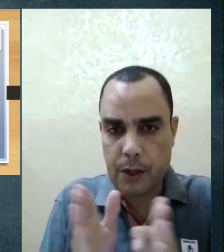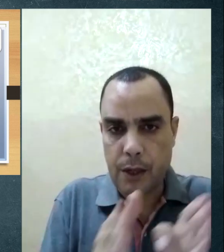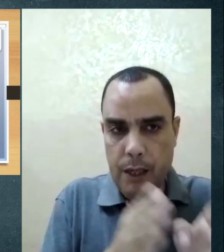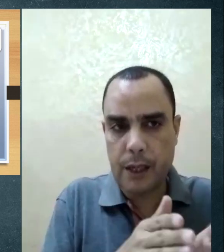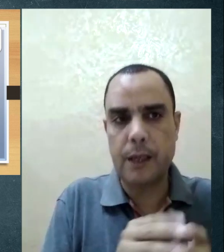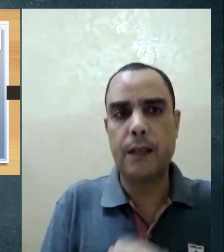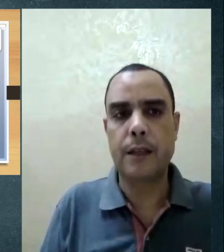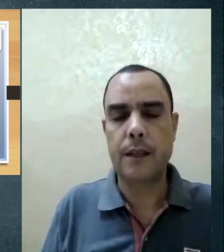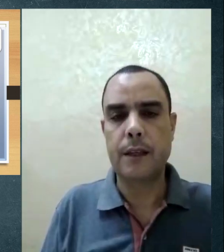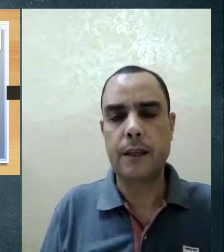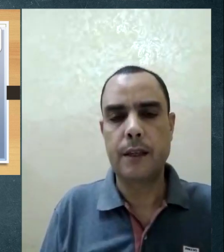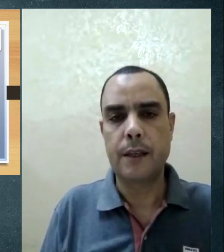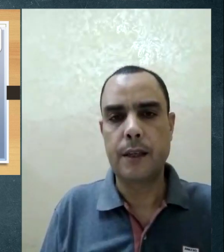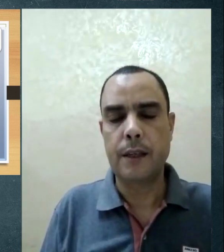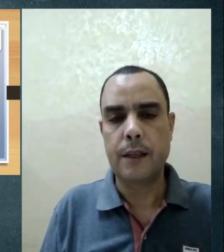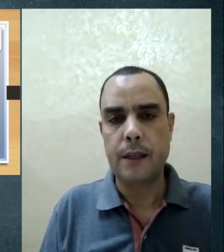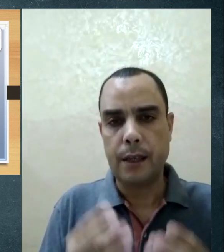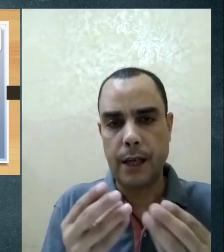بمراحل